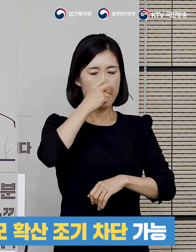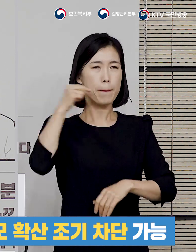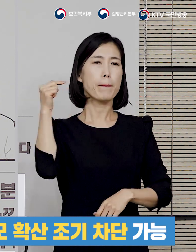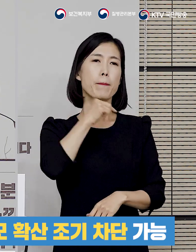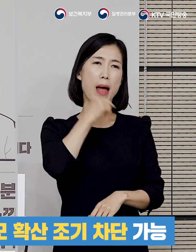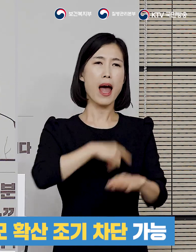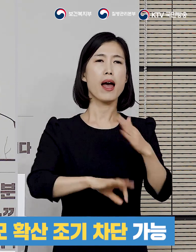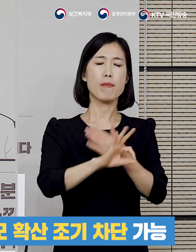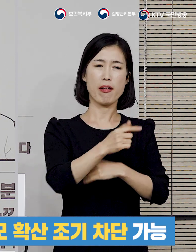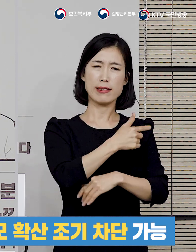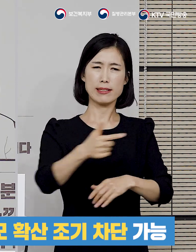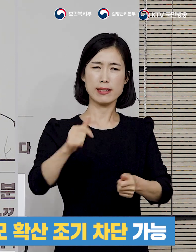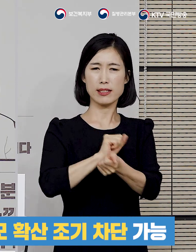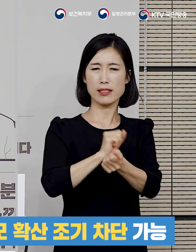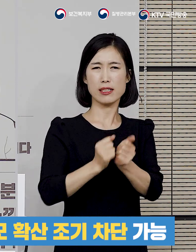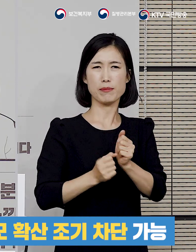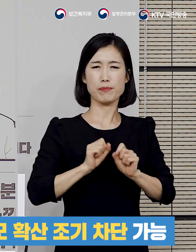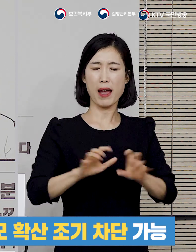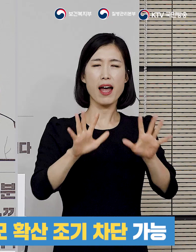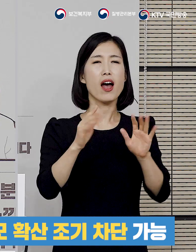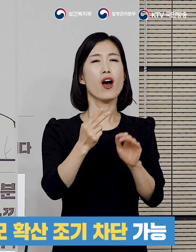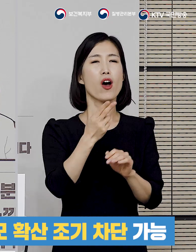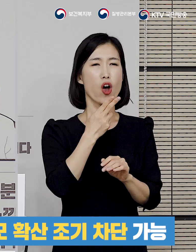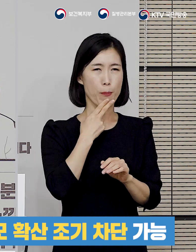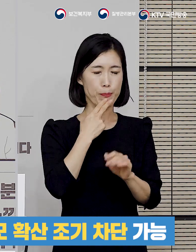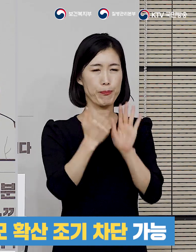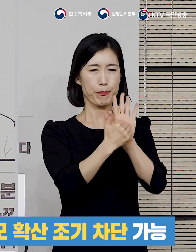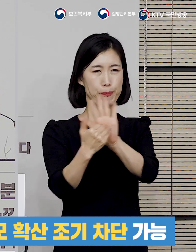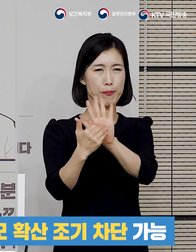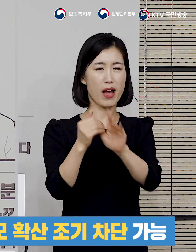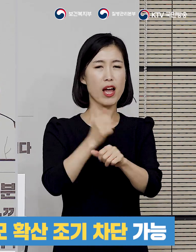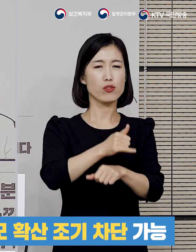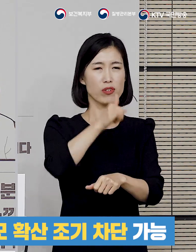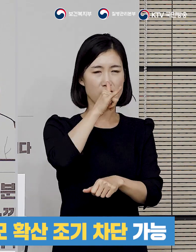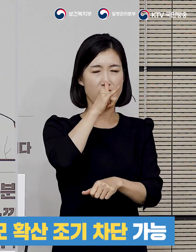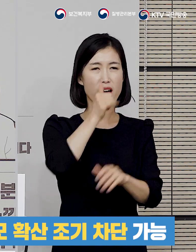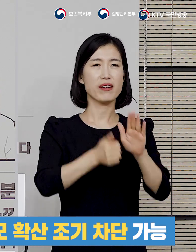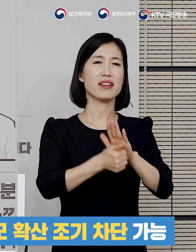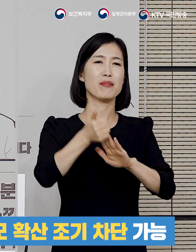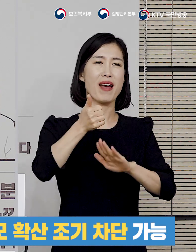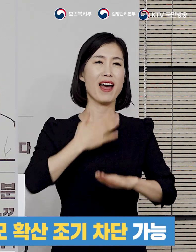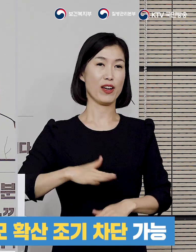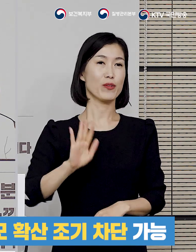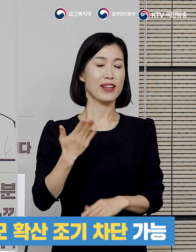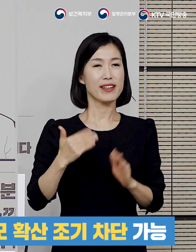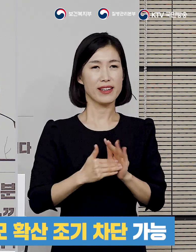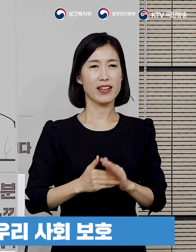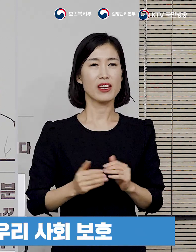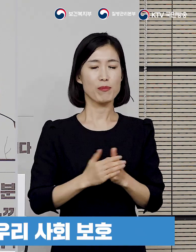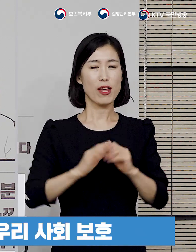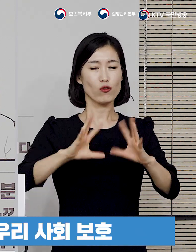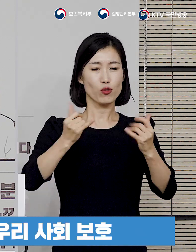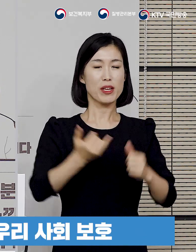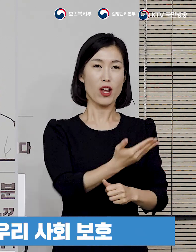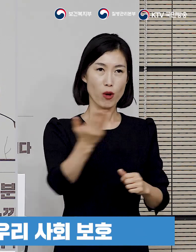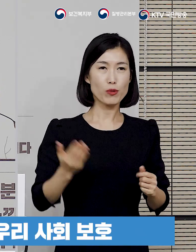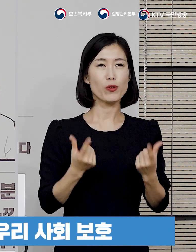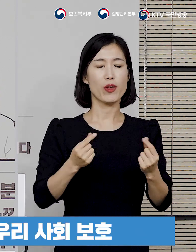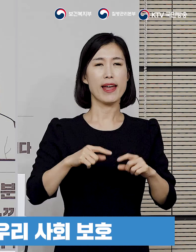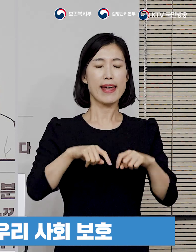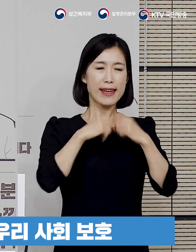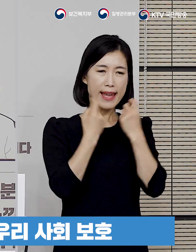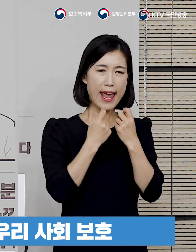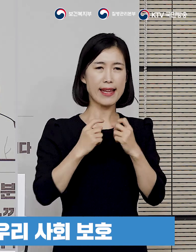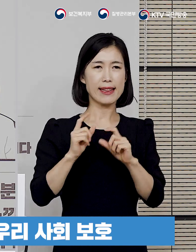철저히 한다면 대규모 확산을 조기에 차단할 수 있다는 희망을 보고 있습니다. 국민